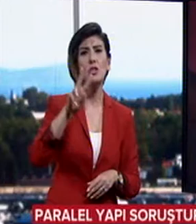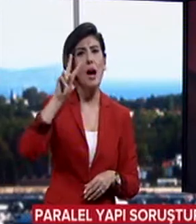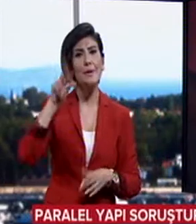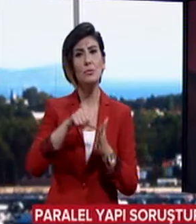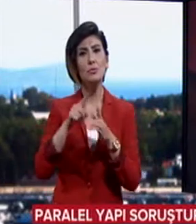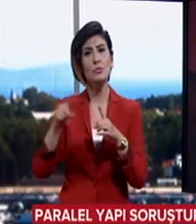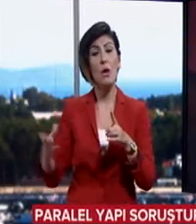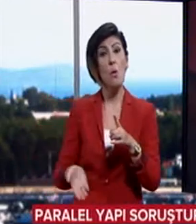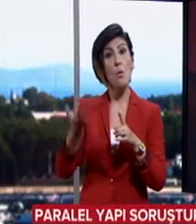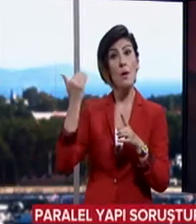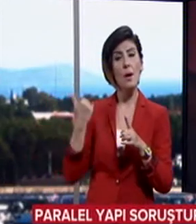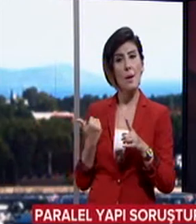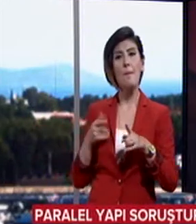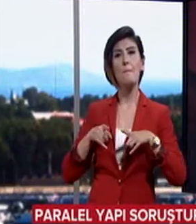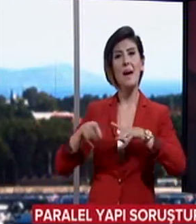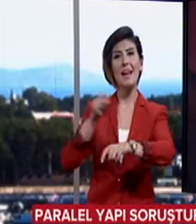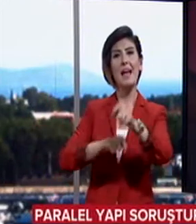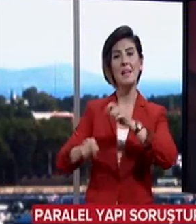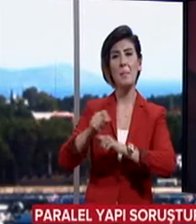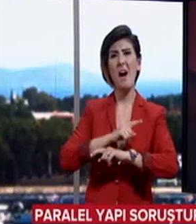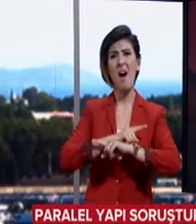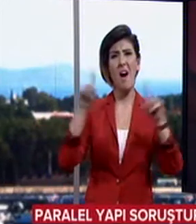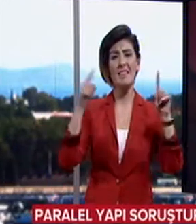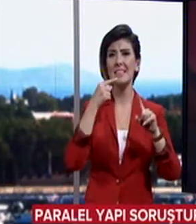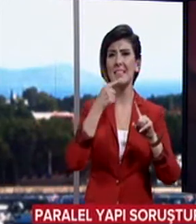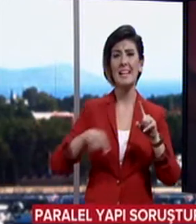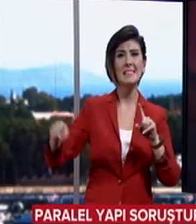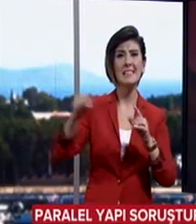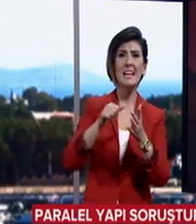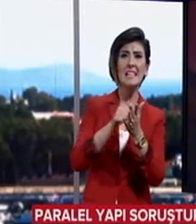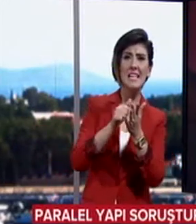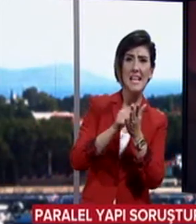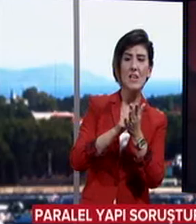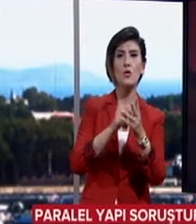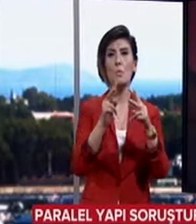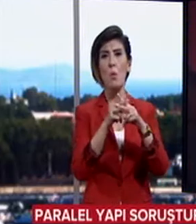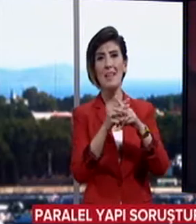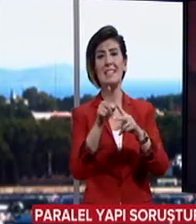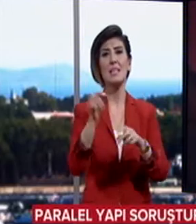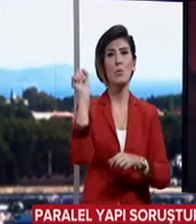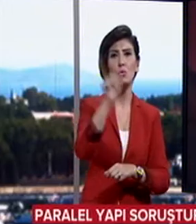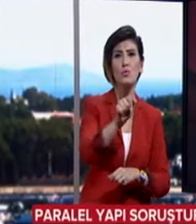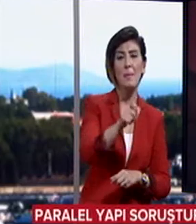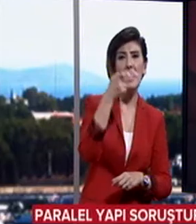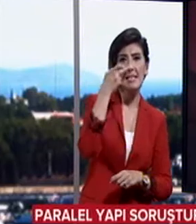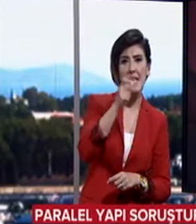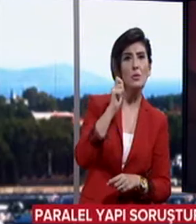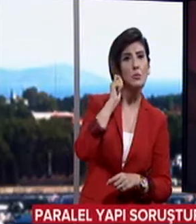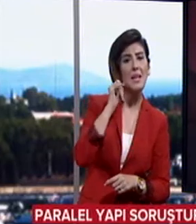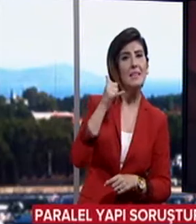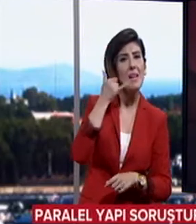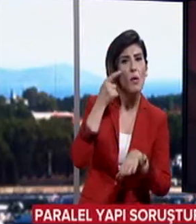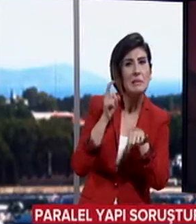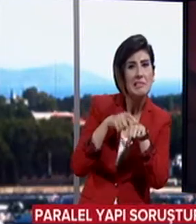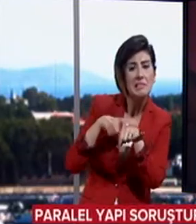17-25 Aralık süreci öncesi paralel yapı karşıtı gazeteci ve polislere kumpas kurarak sahte suçlamalarla